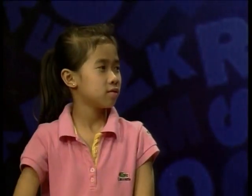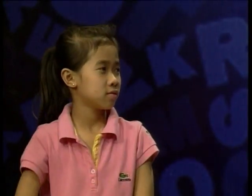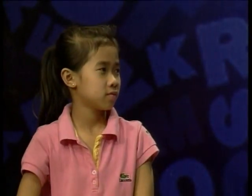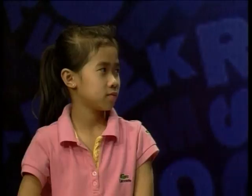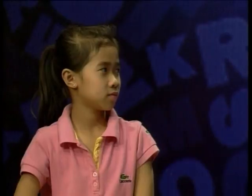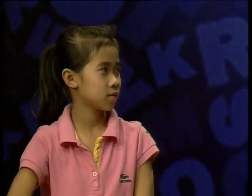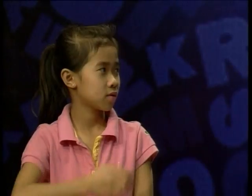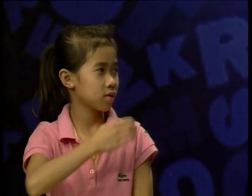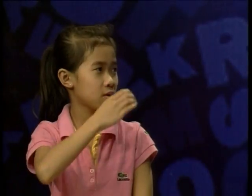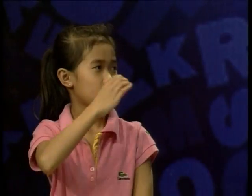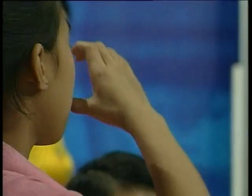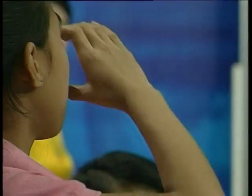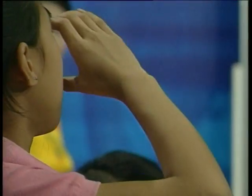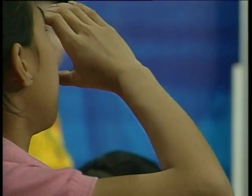Bạn đang thực hành lại ký hiệu uống đấy các em ạ